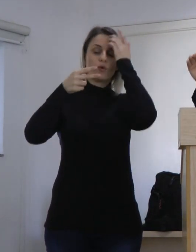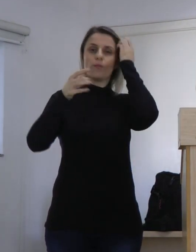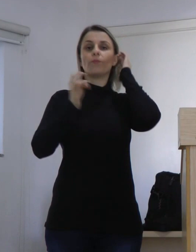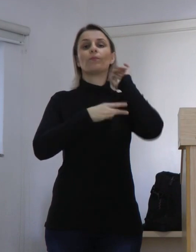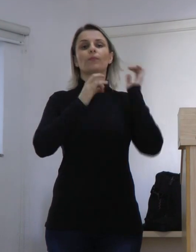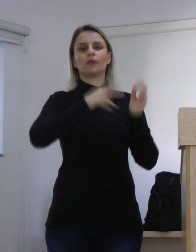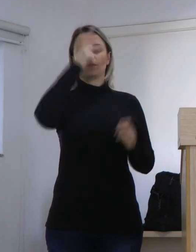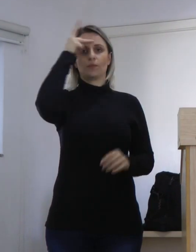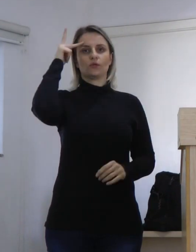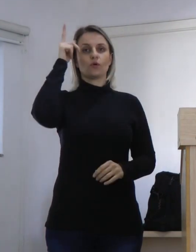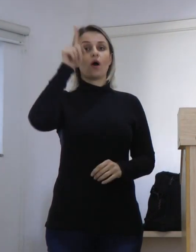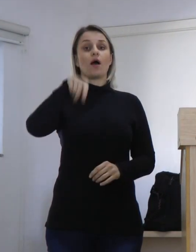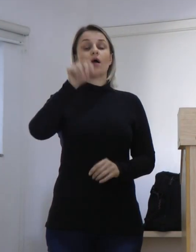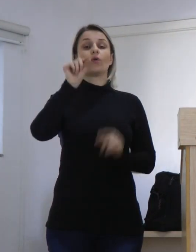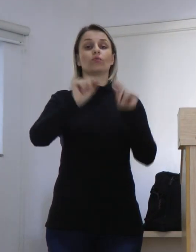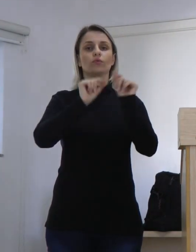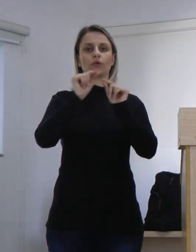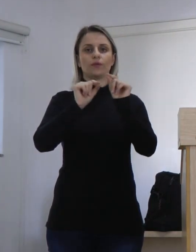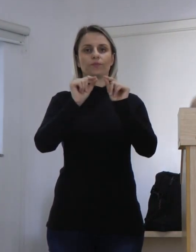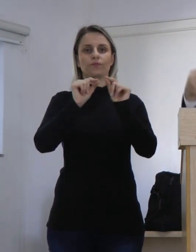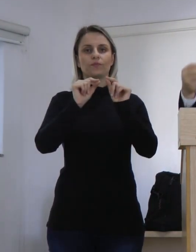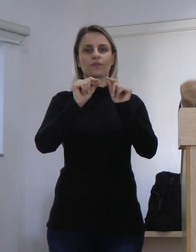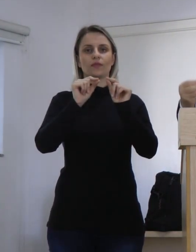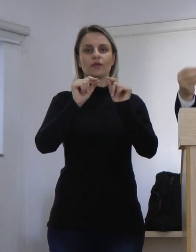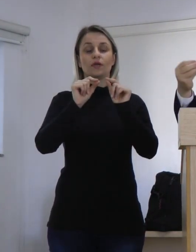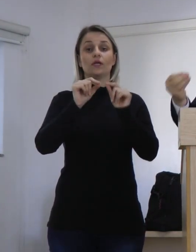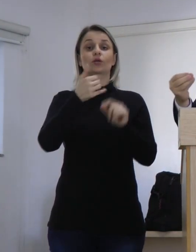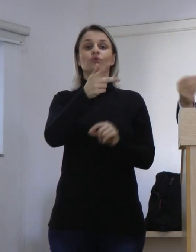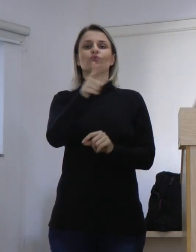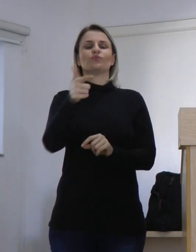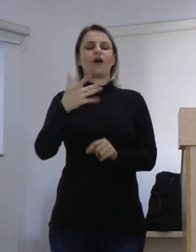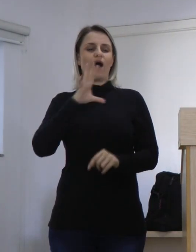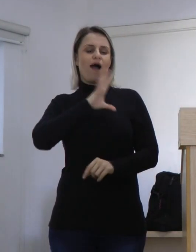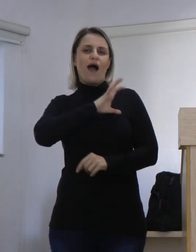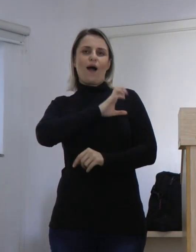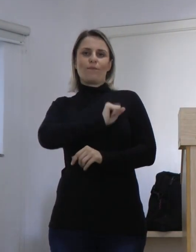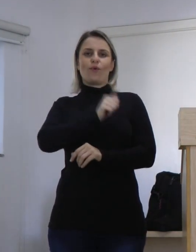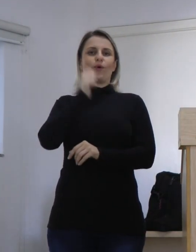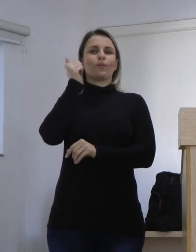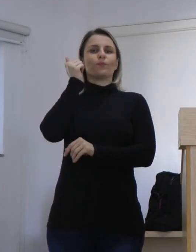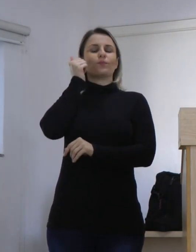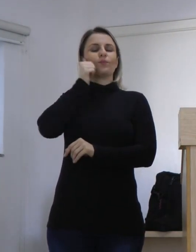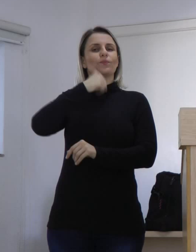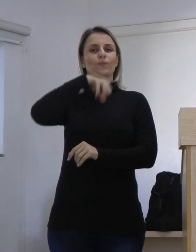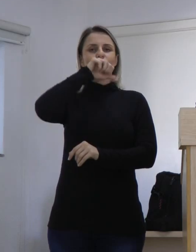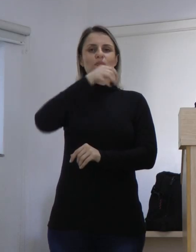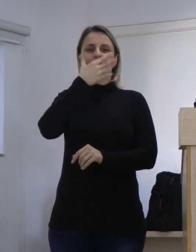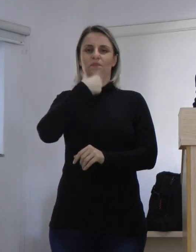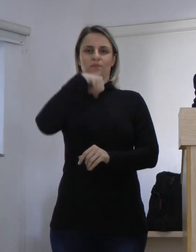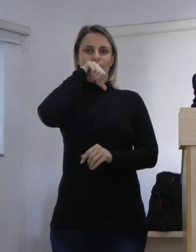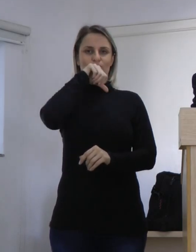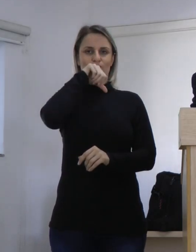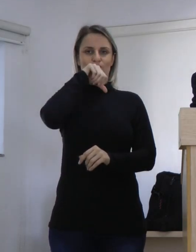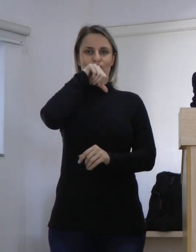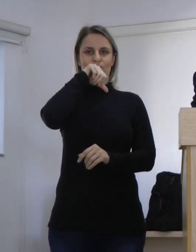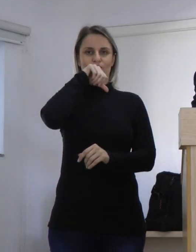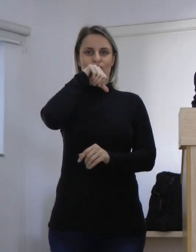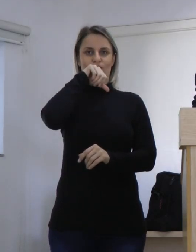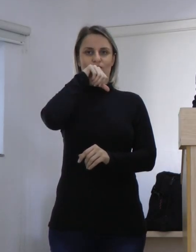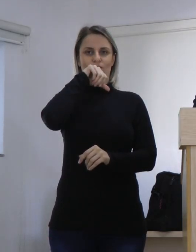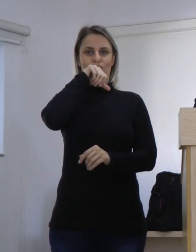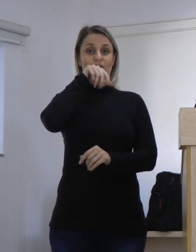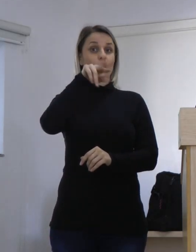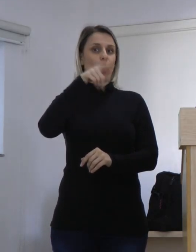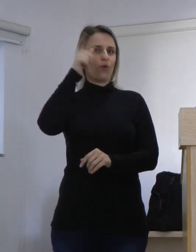dos pais, de nós não sermos amados pelos nossos pais. Como a gente viu na peça de teatro ontem,